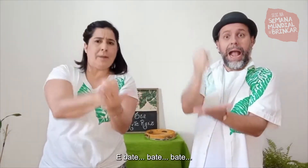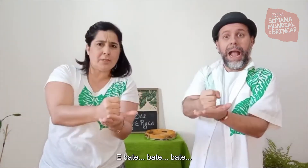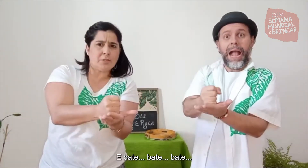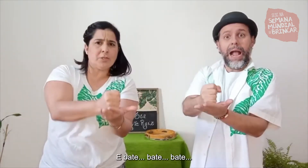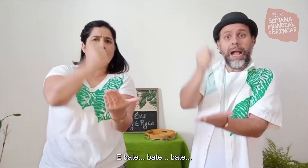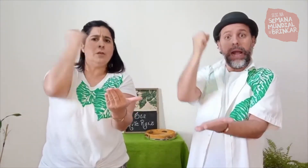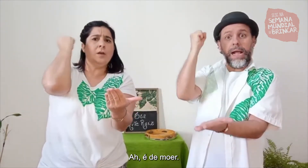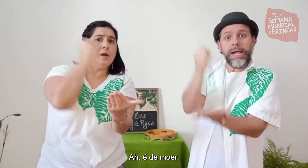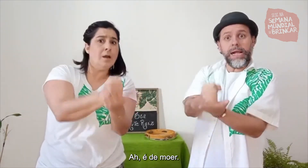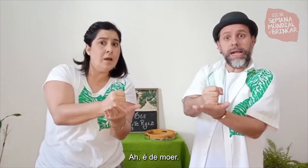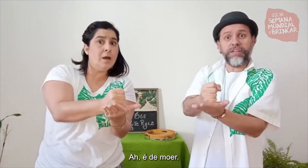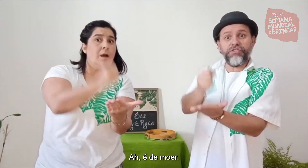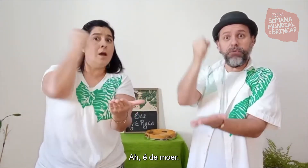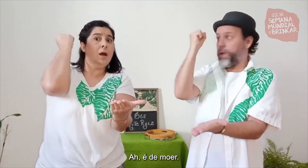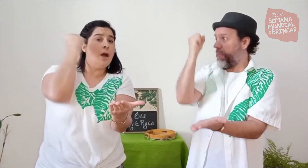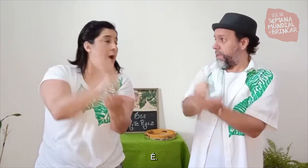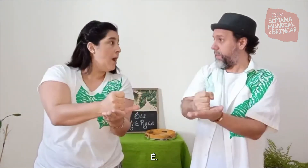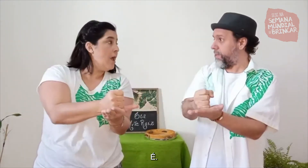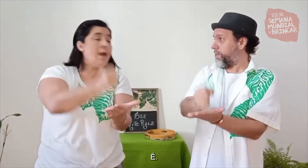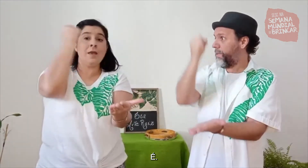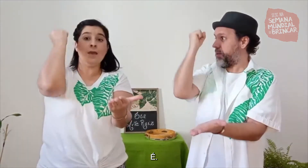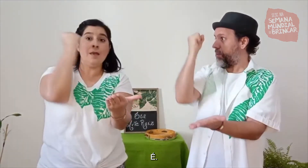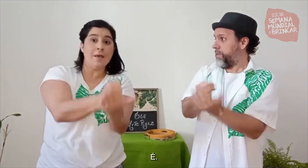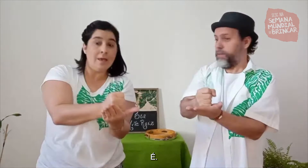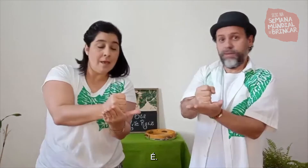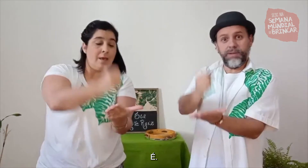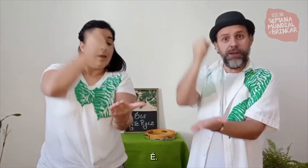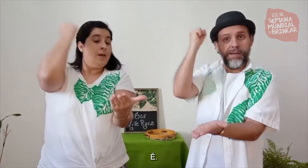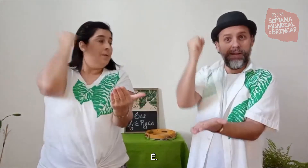Bate. Ah, é de moer? É.